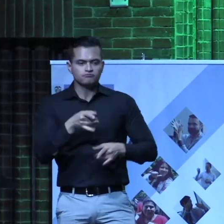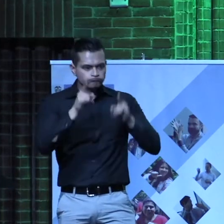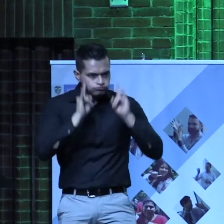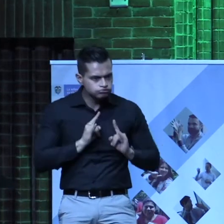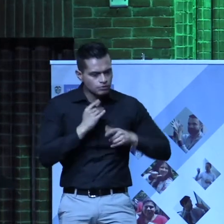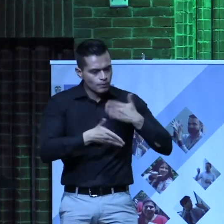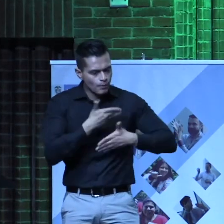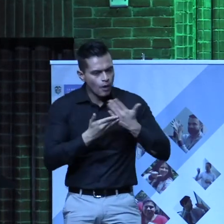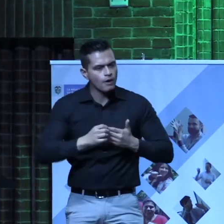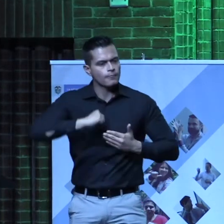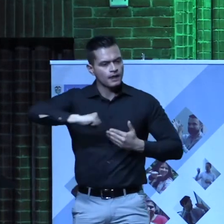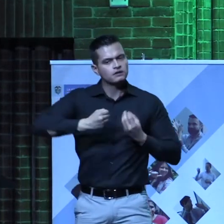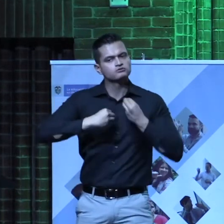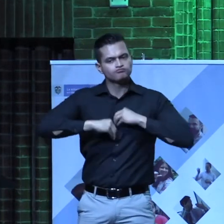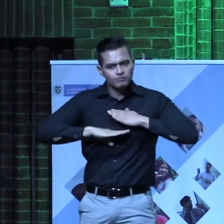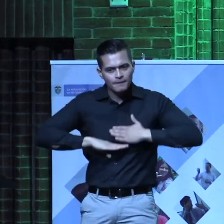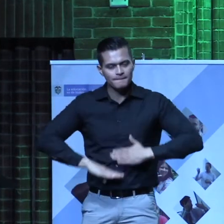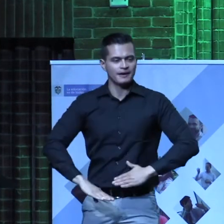derechos